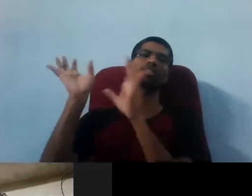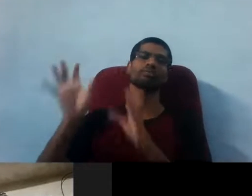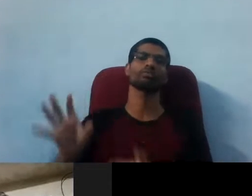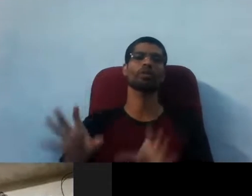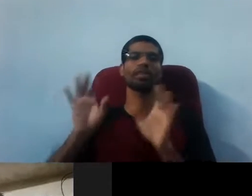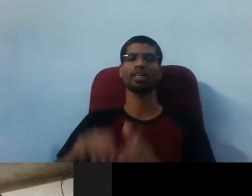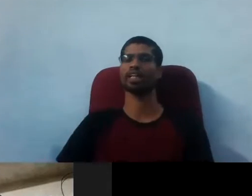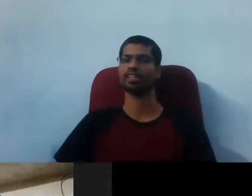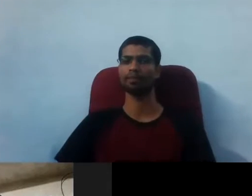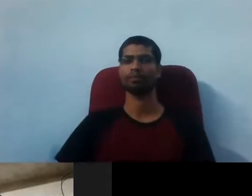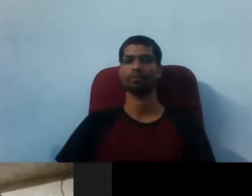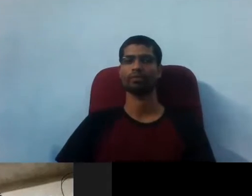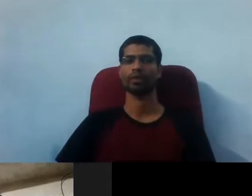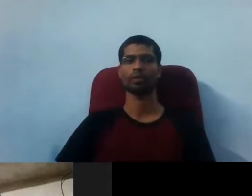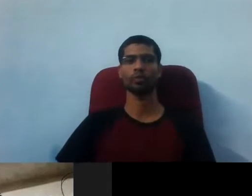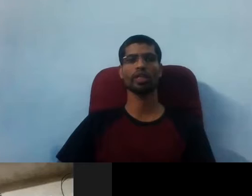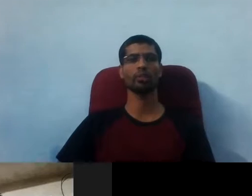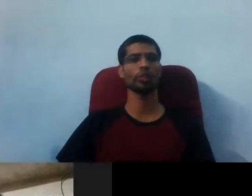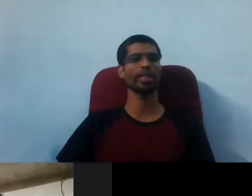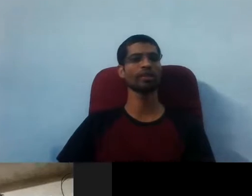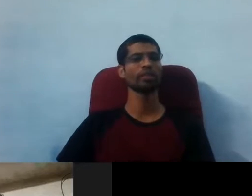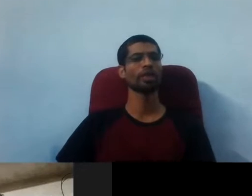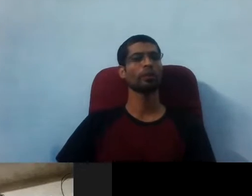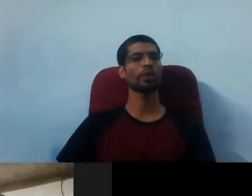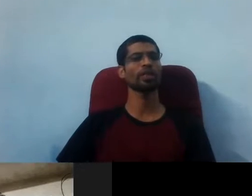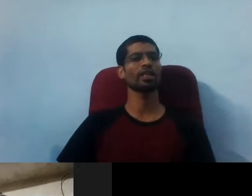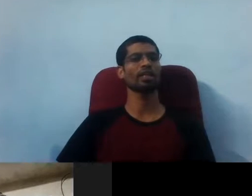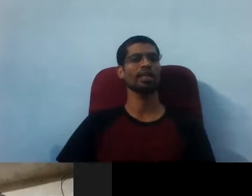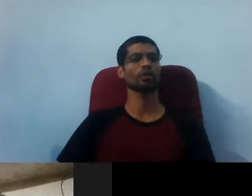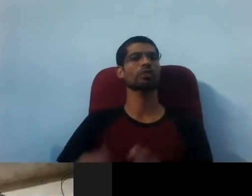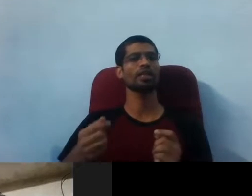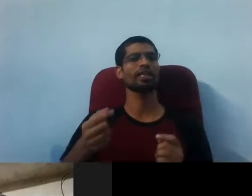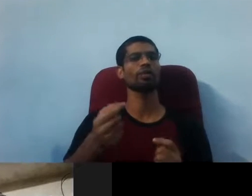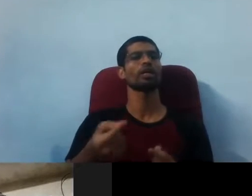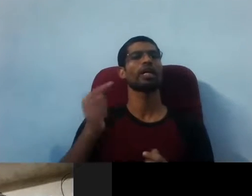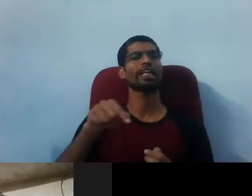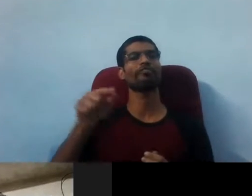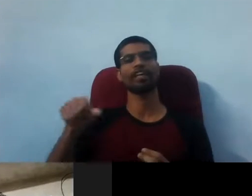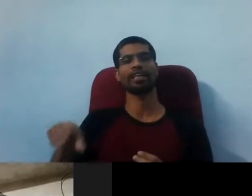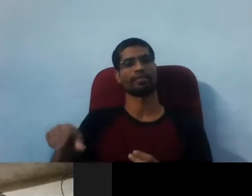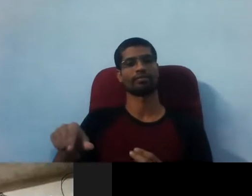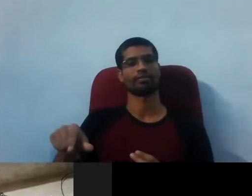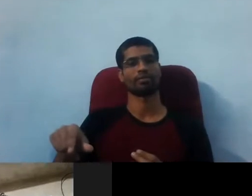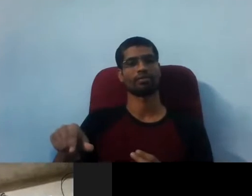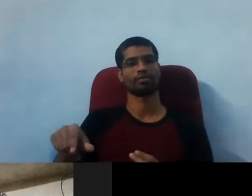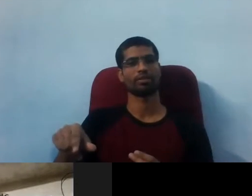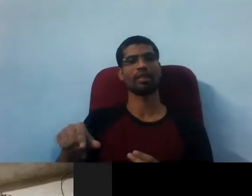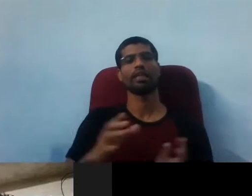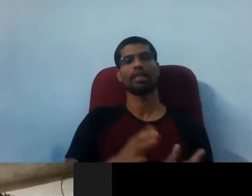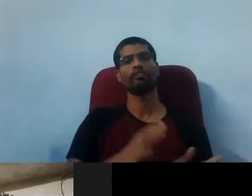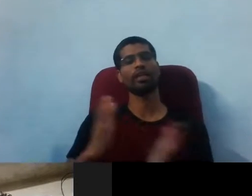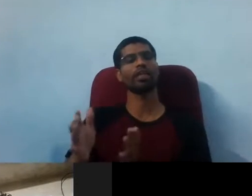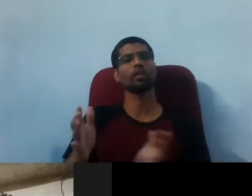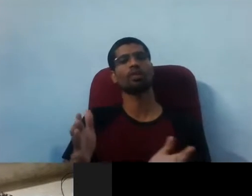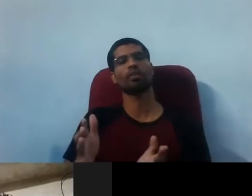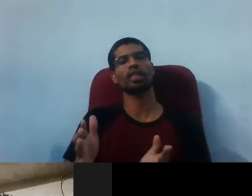पूरे एकदम प्रयोग करने लायक है, पूरे के पूरे एकदम प्रयोग करने लायक, उसको कह रहे हैं हम लोग रिफाइनिंग। ठीक है,